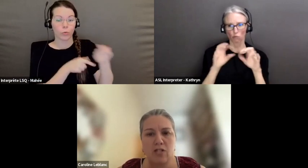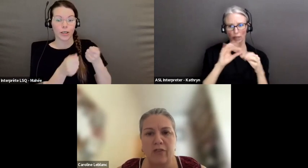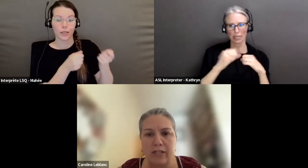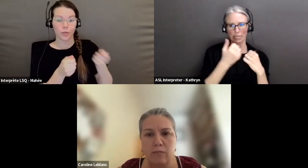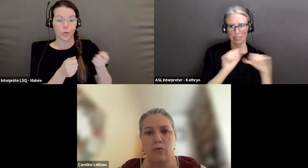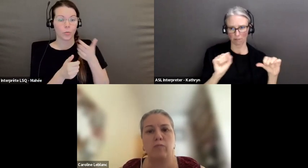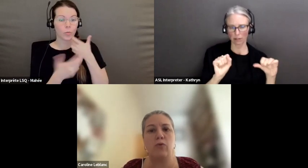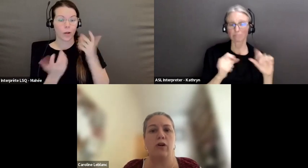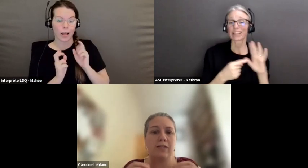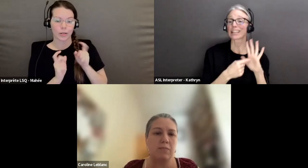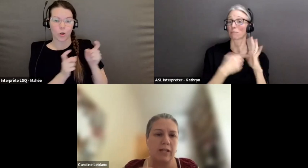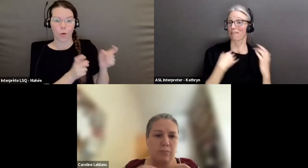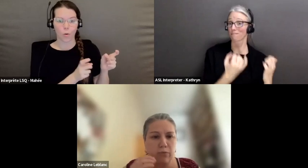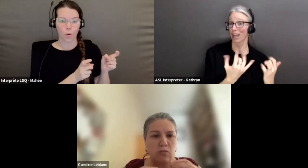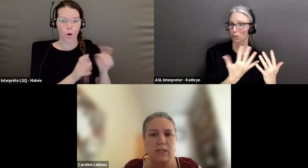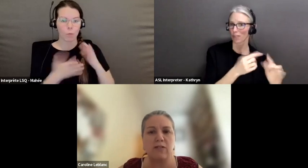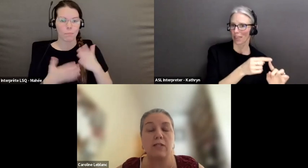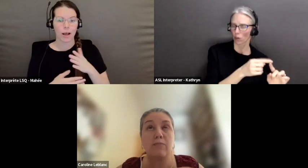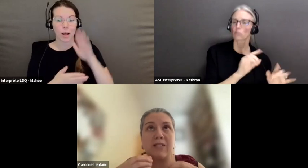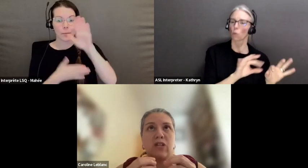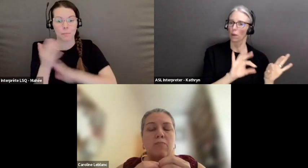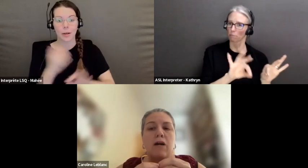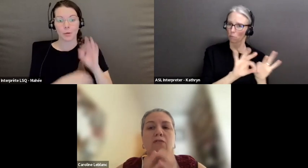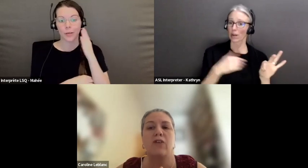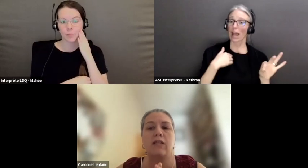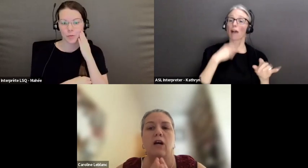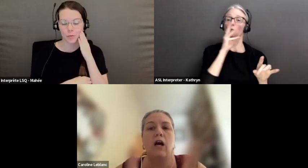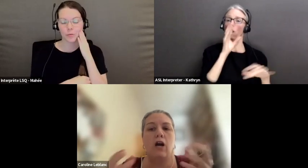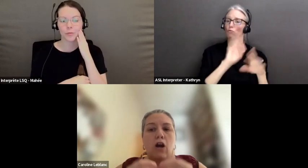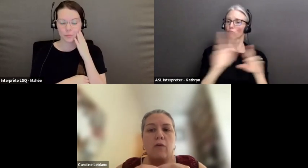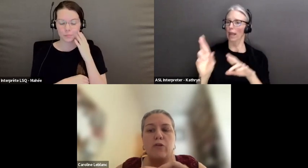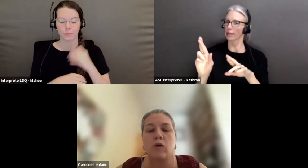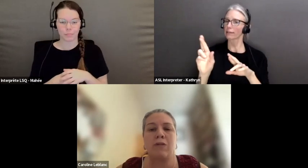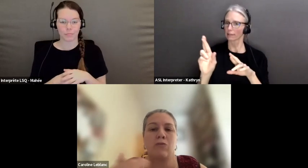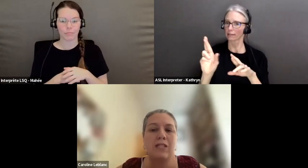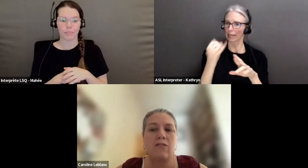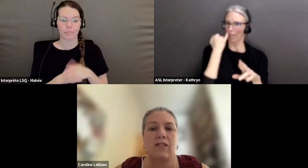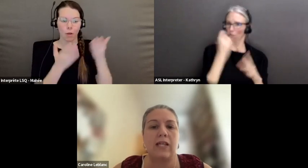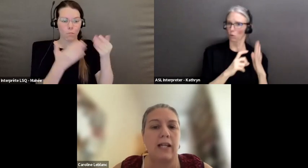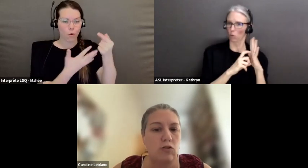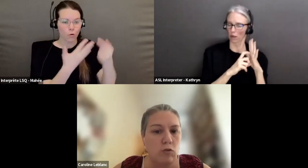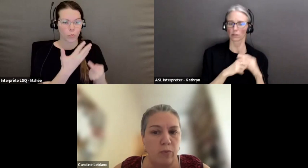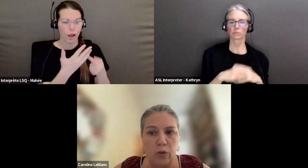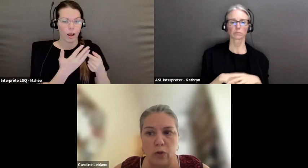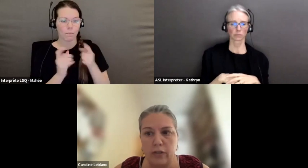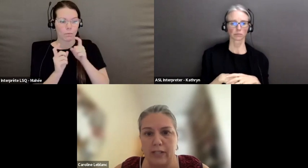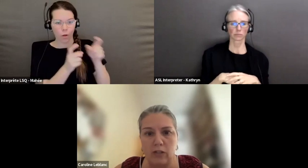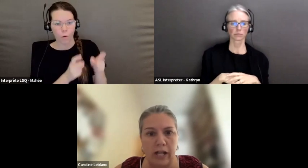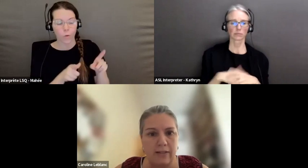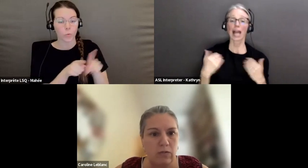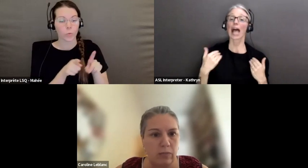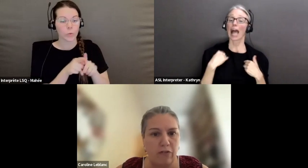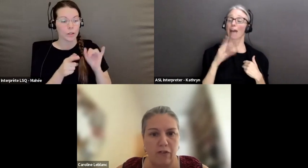la page Facebook pour cibler plus spécifiquement, en fait, leurs besoins, mais aussi éviter les surplus là,